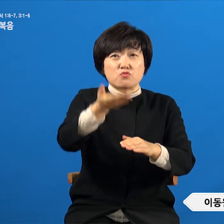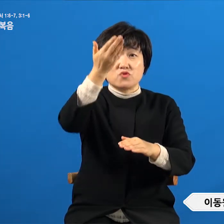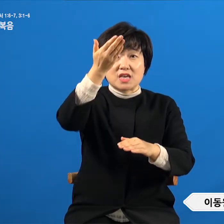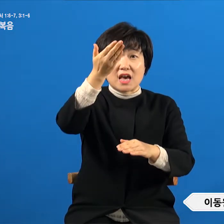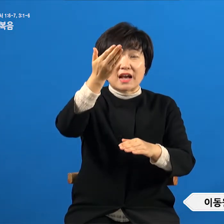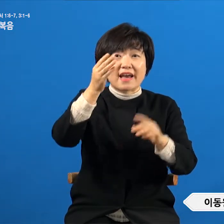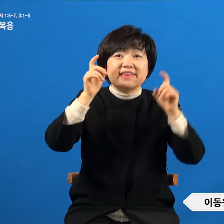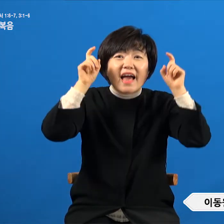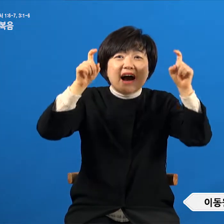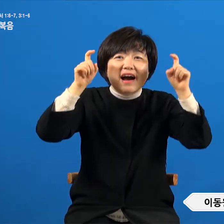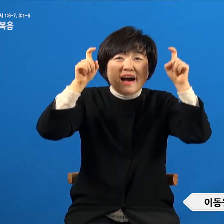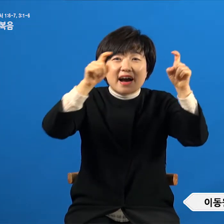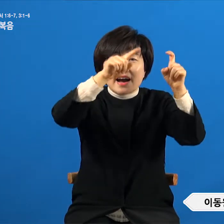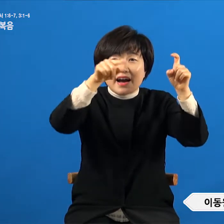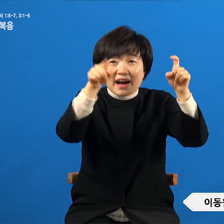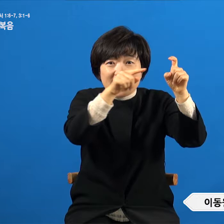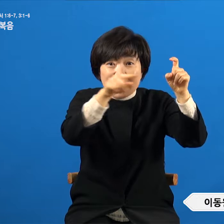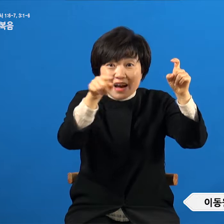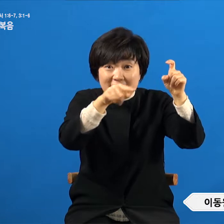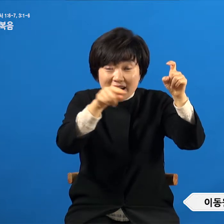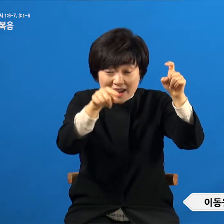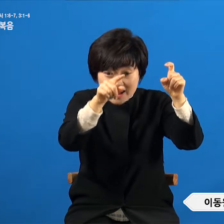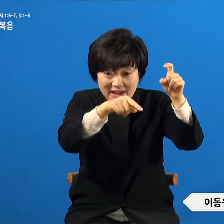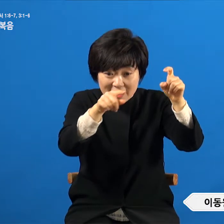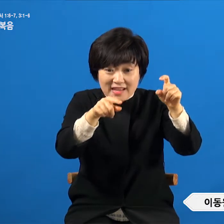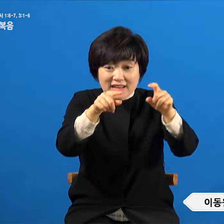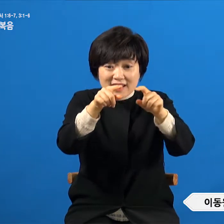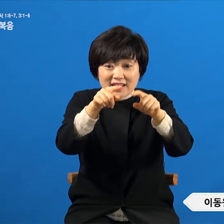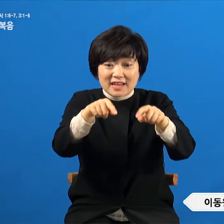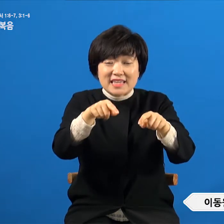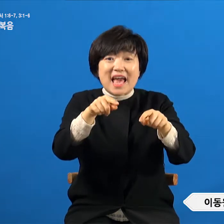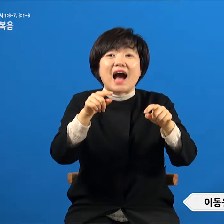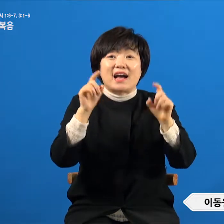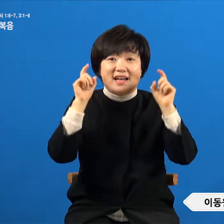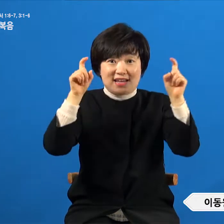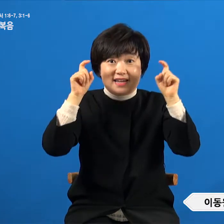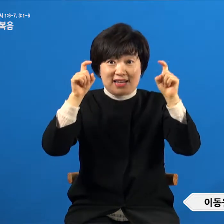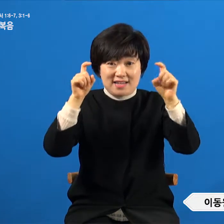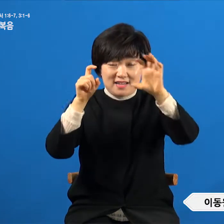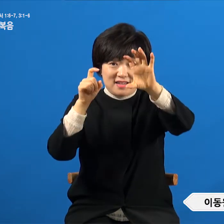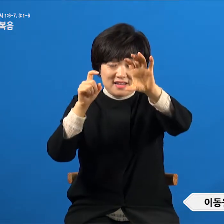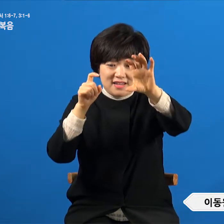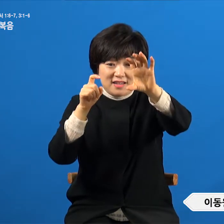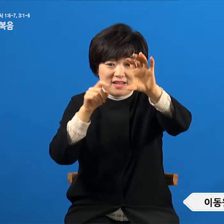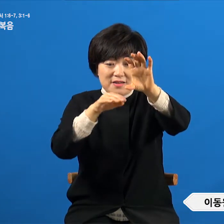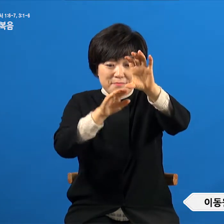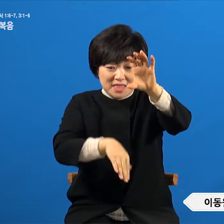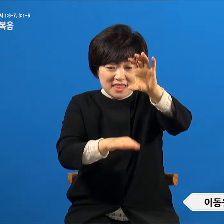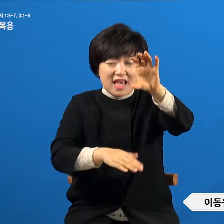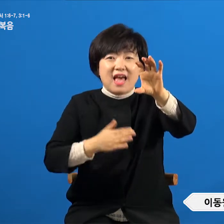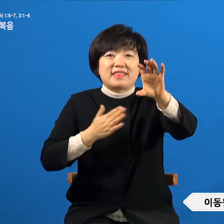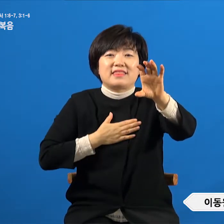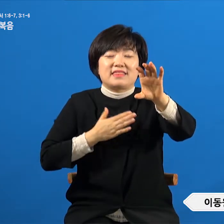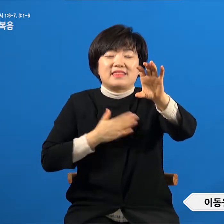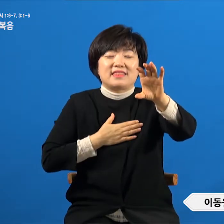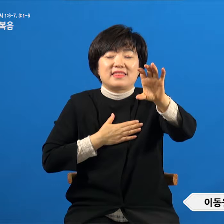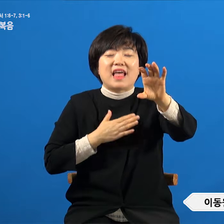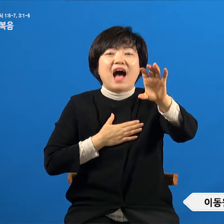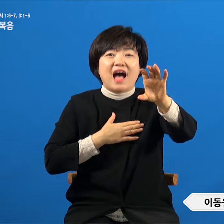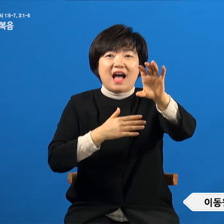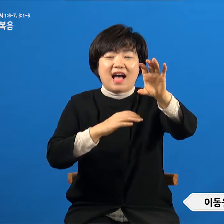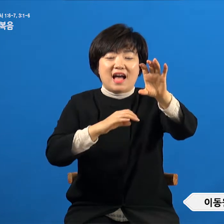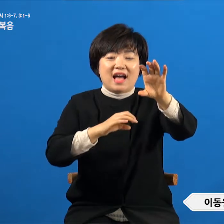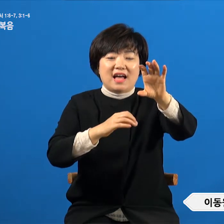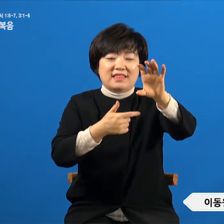맨 위에가 양으로 돼 있죠, 양. 어린 양. 그리고 그 아래는 뭐냐면 나라는